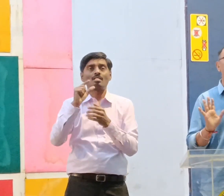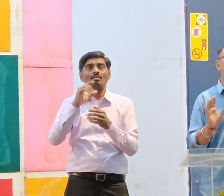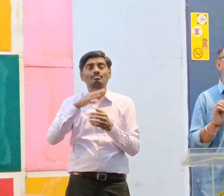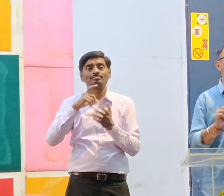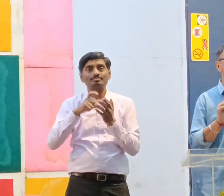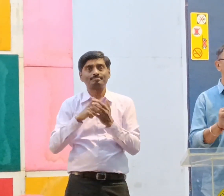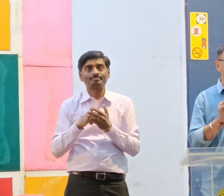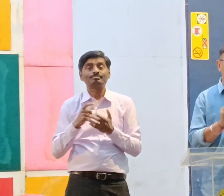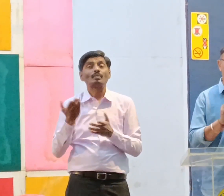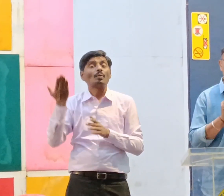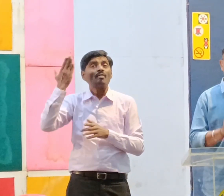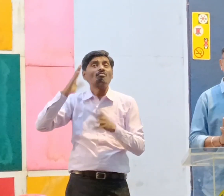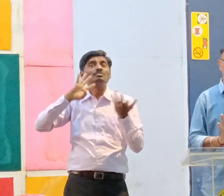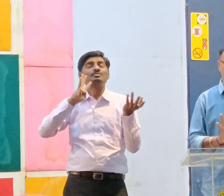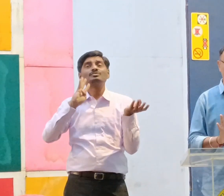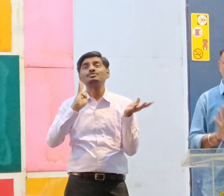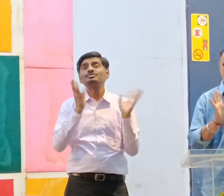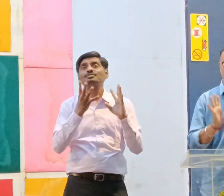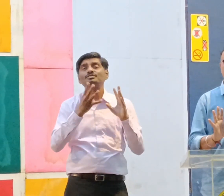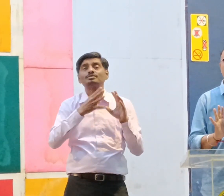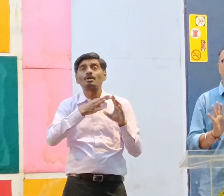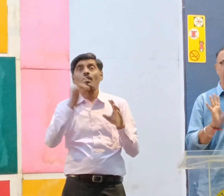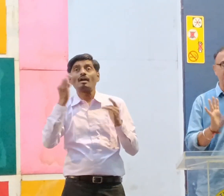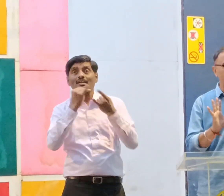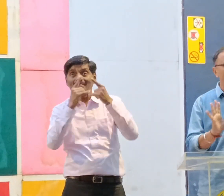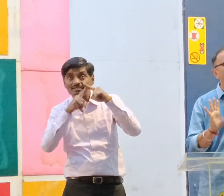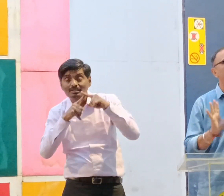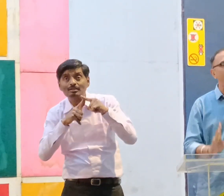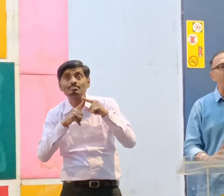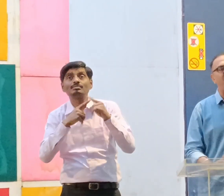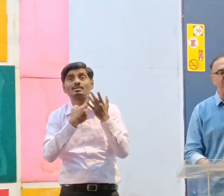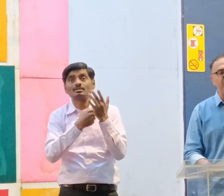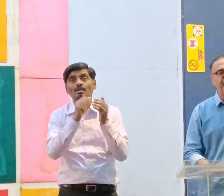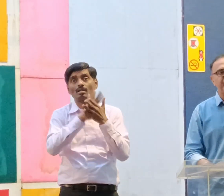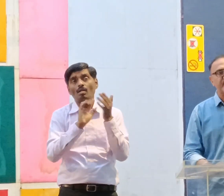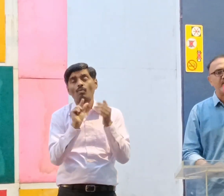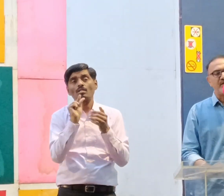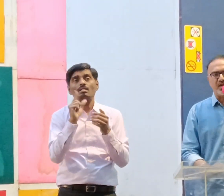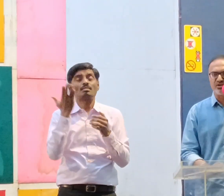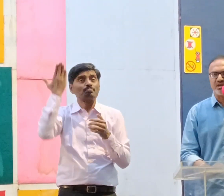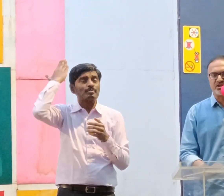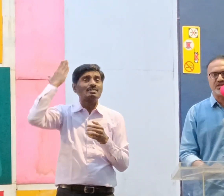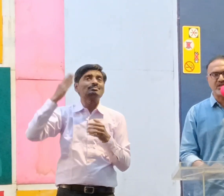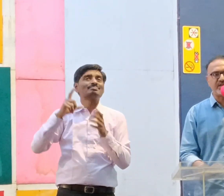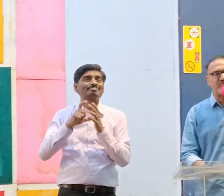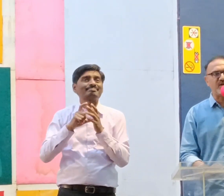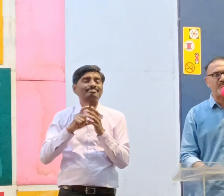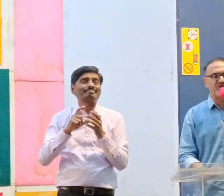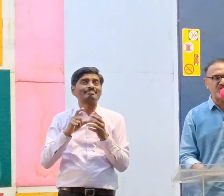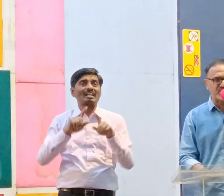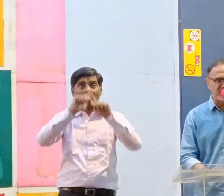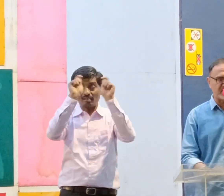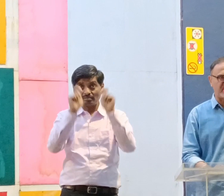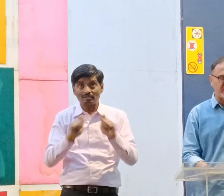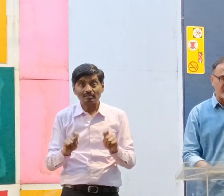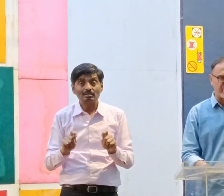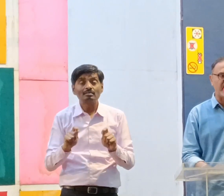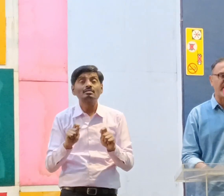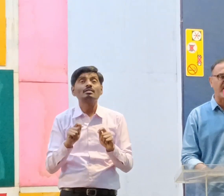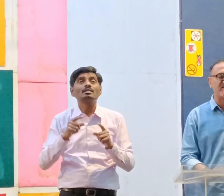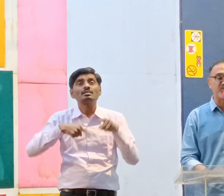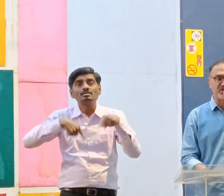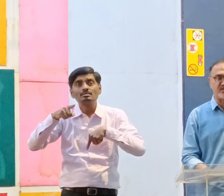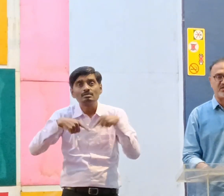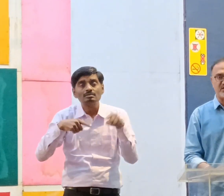વિશ્વના સૌથી મહાન બેટ્સમેનોમાં એનું સ્થાન છે સચિન તેંડુલકર પછી એનું નામ લેવામાં આવે આંતરરાષ્ટ્રીય ક્રિકેટમાં 25,000 જેટલા